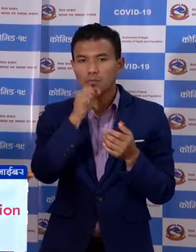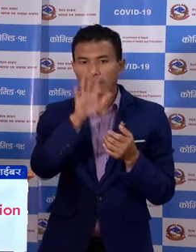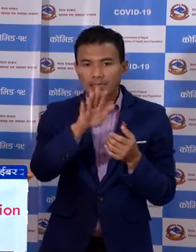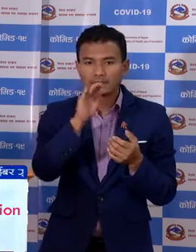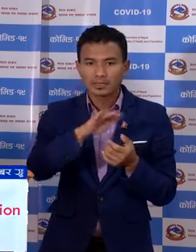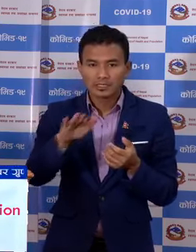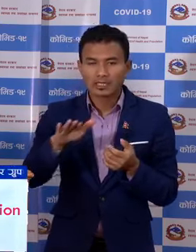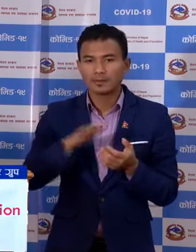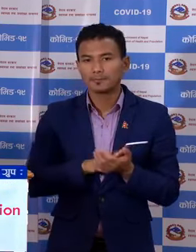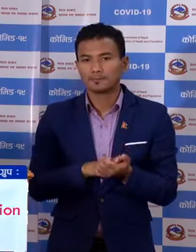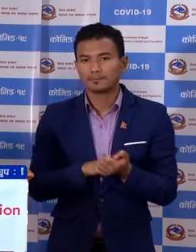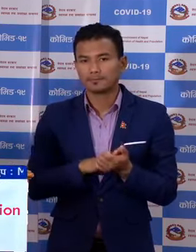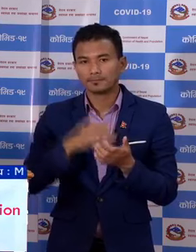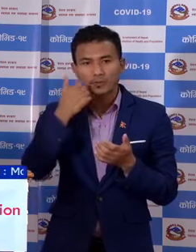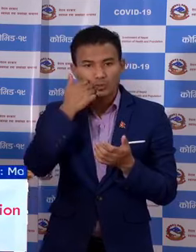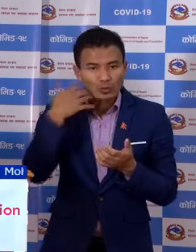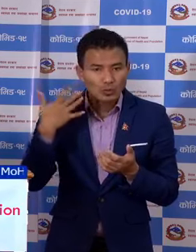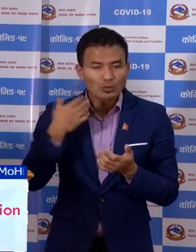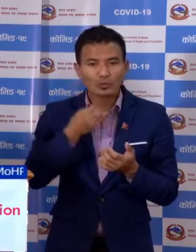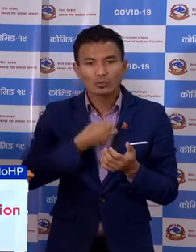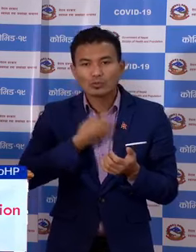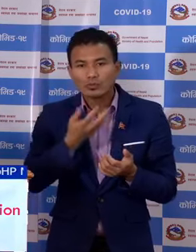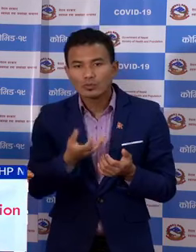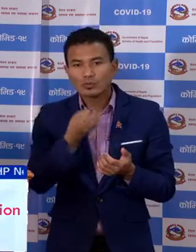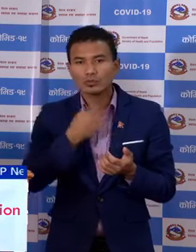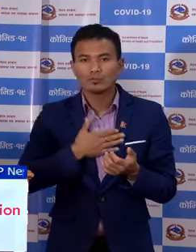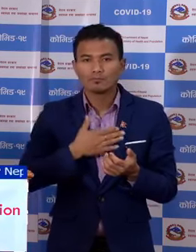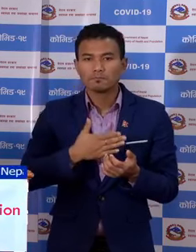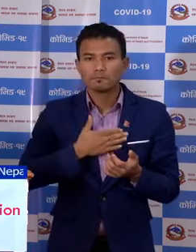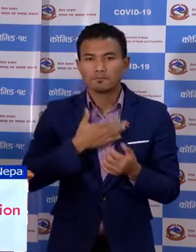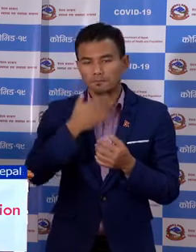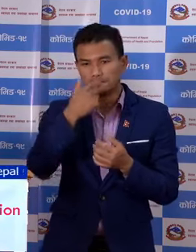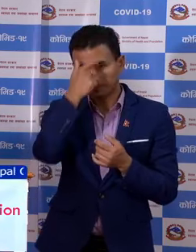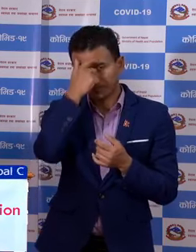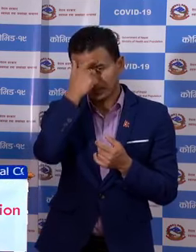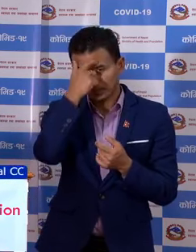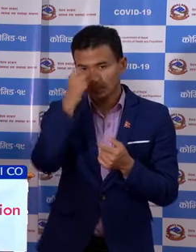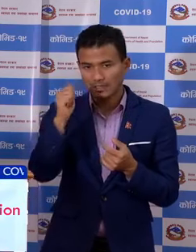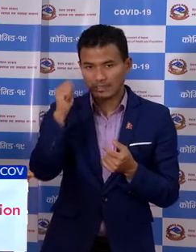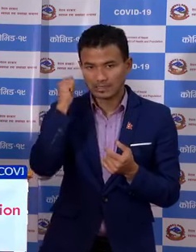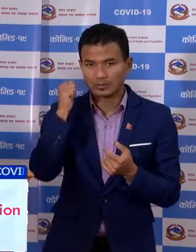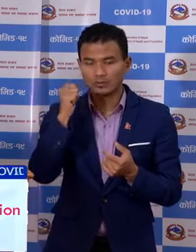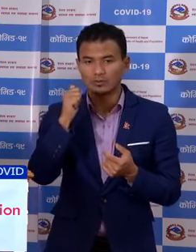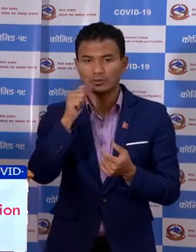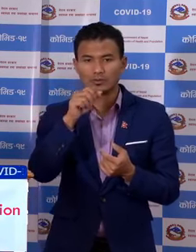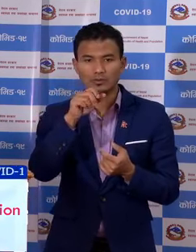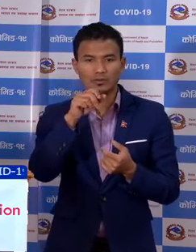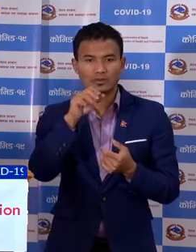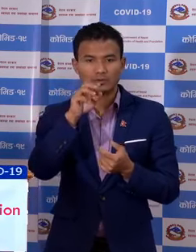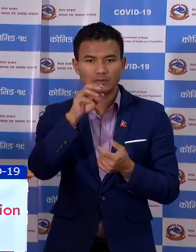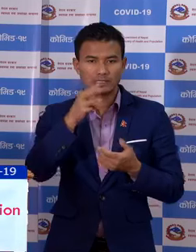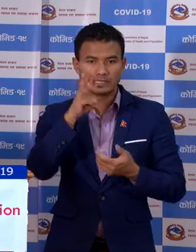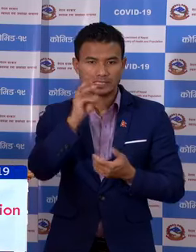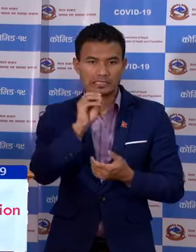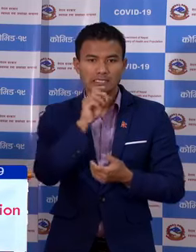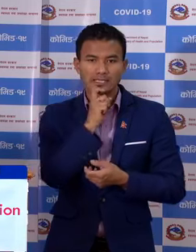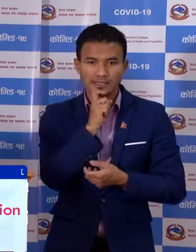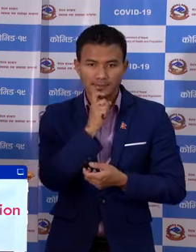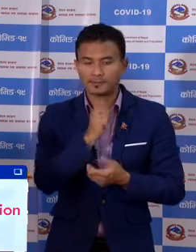5 बालकलाई ज्वरो तथा श्वास प्रश्वासमा समस्याका कारण हिजो मिति 2077 जेठ 30